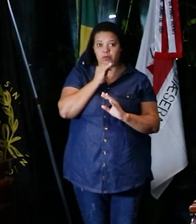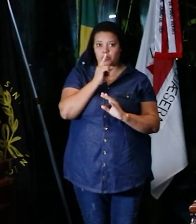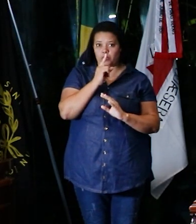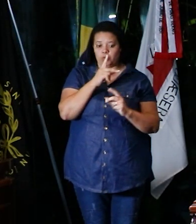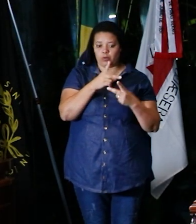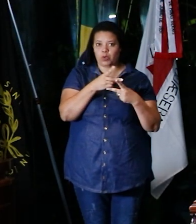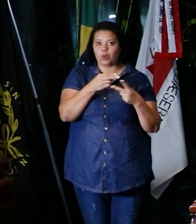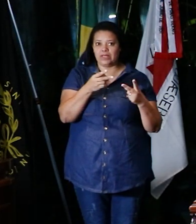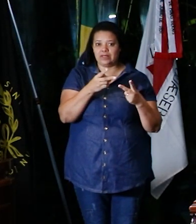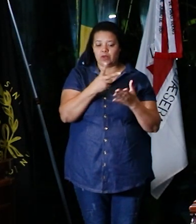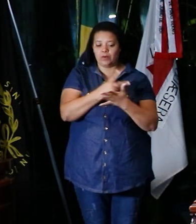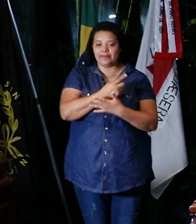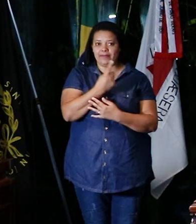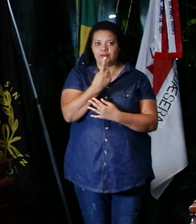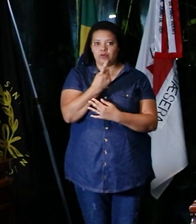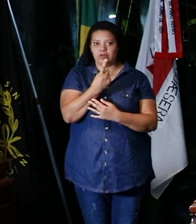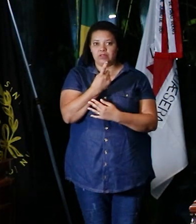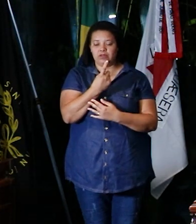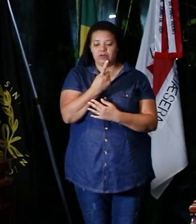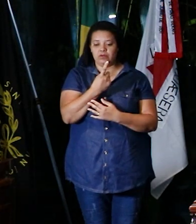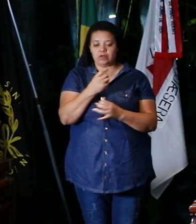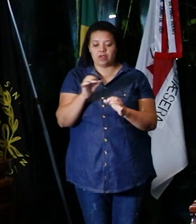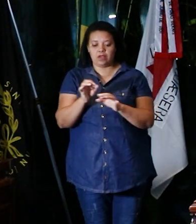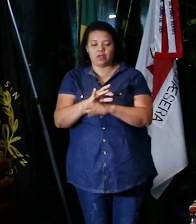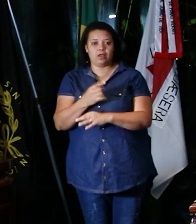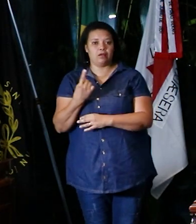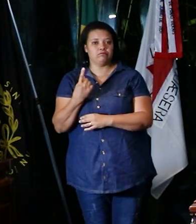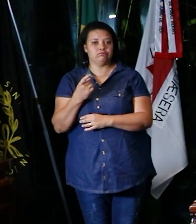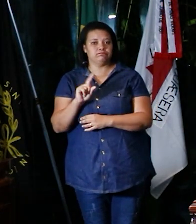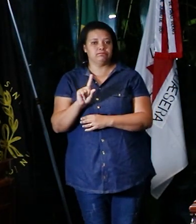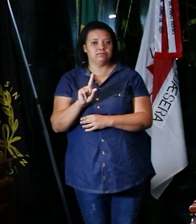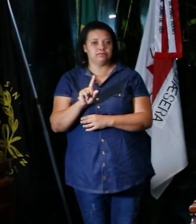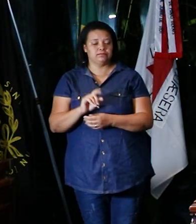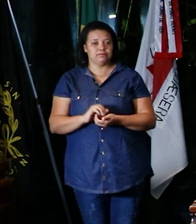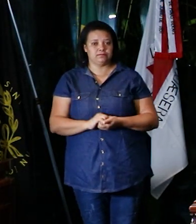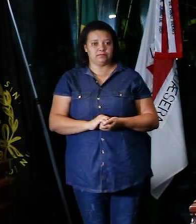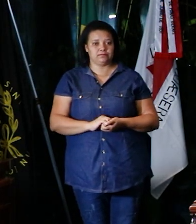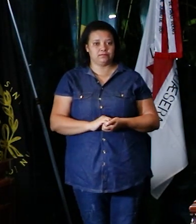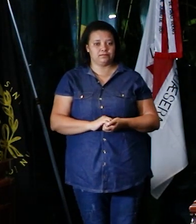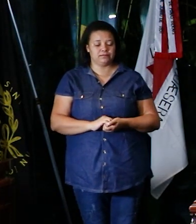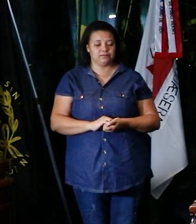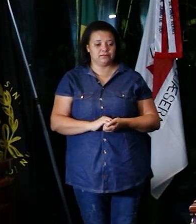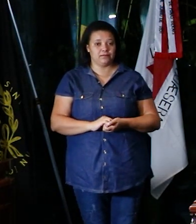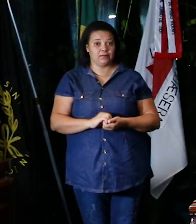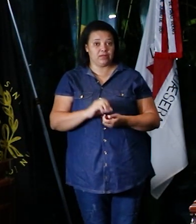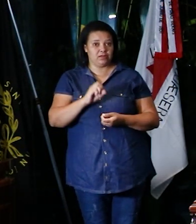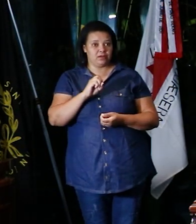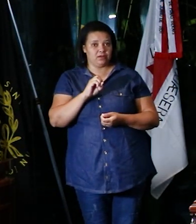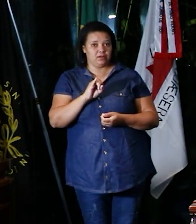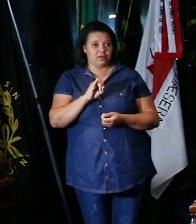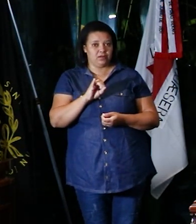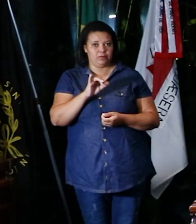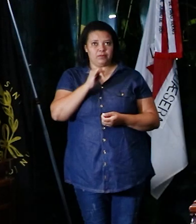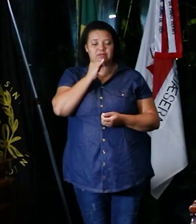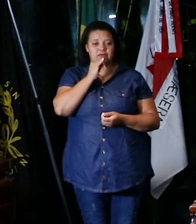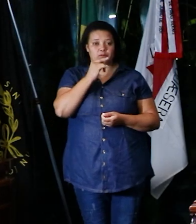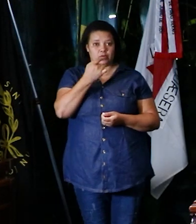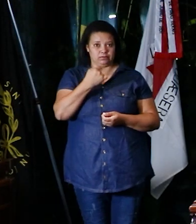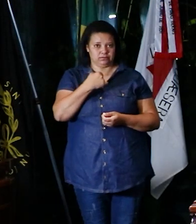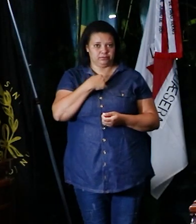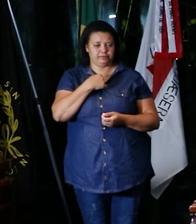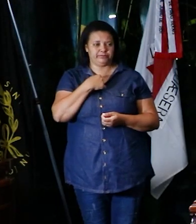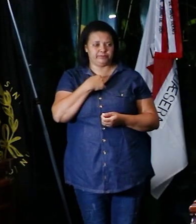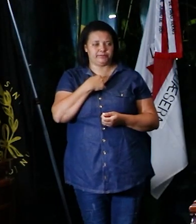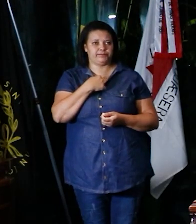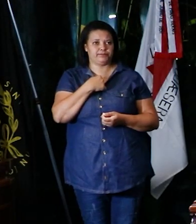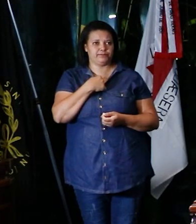acontece sozinha, nem acaba sozinha. Se a pessoa, vamos dizer eu,